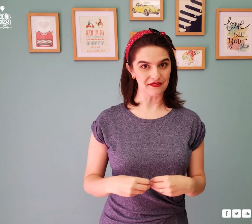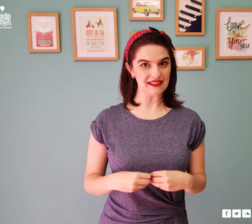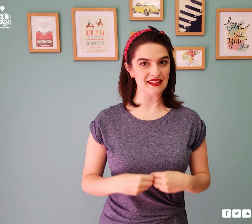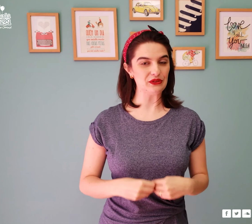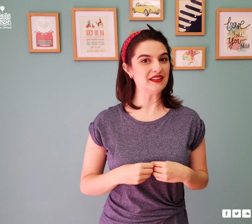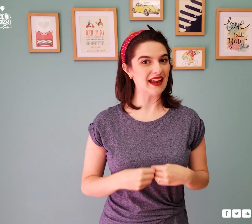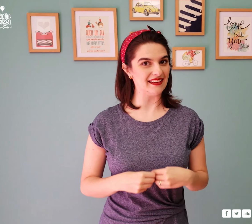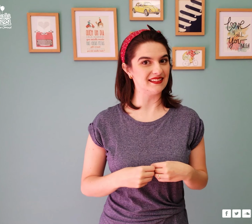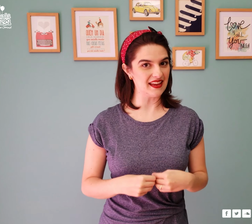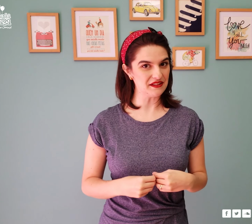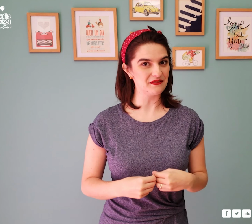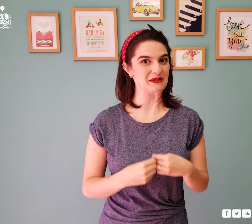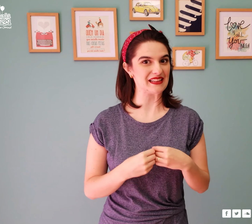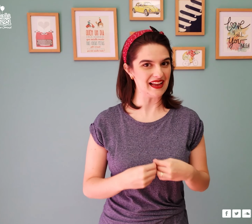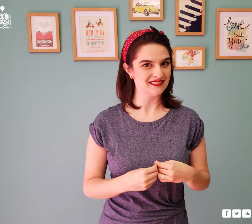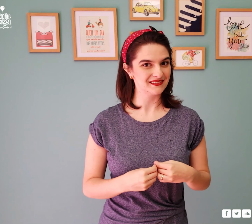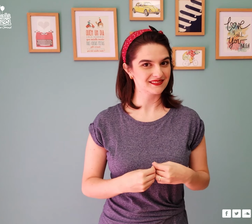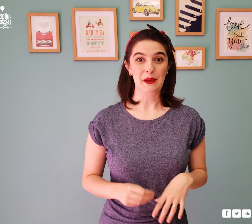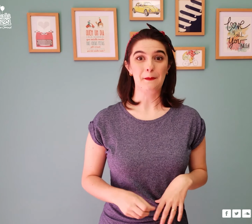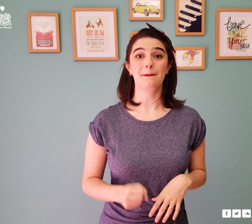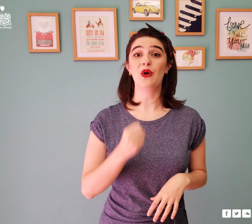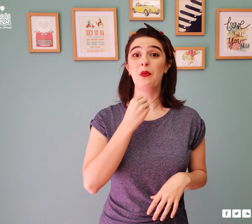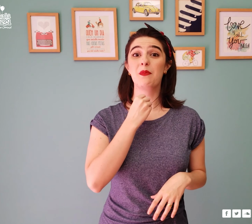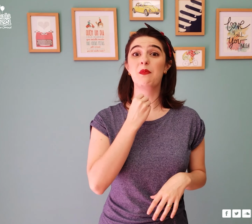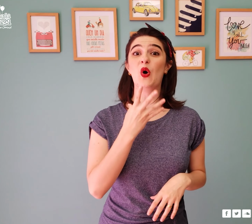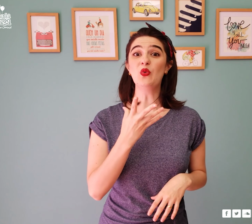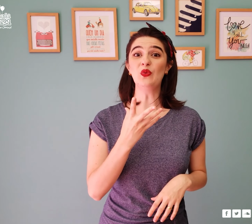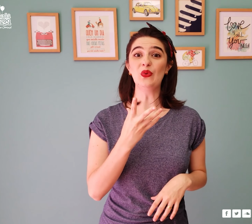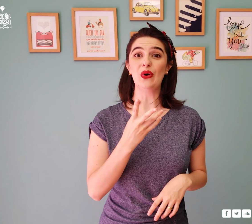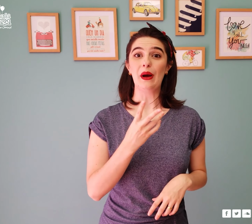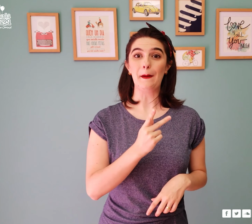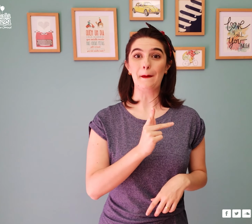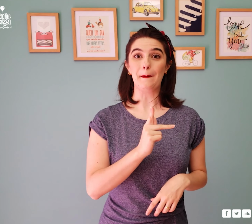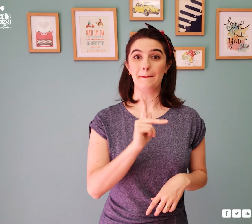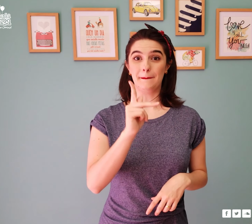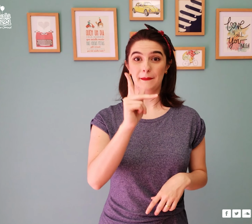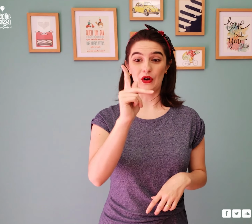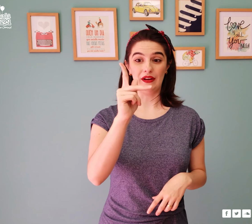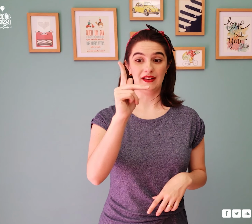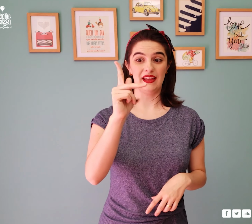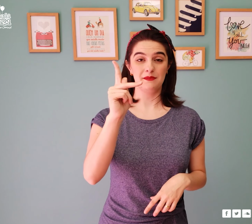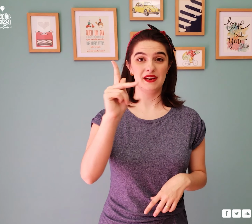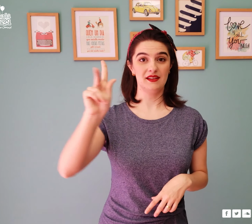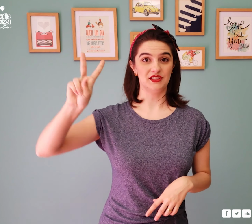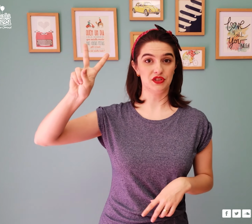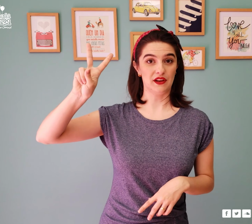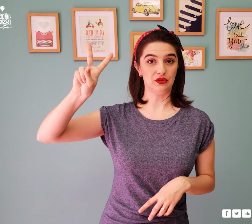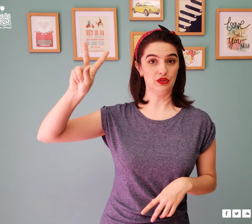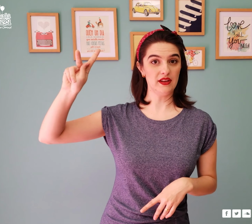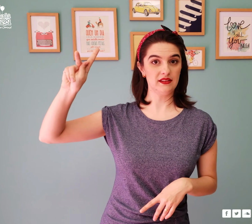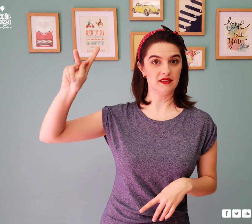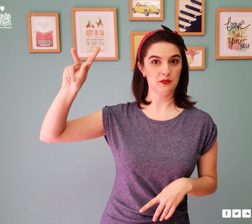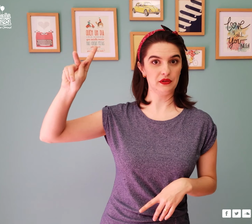fazendo sinais, hein? Vamos lá? Meu bom... Ó, lembra? A gente faz o dois e põe o